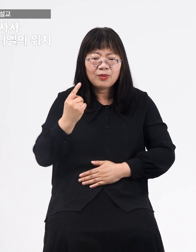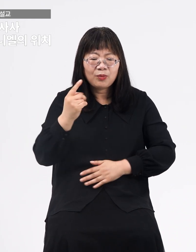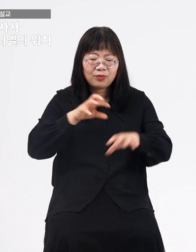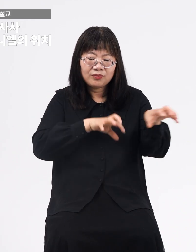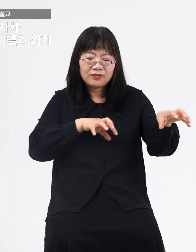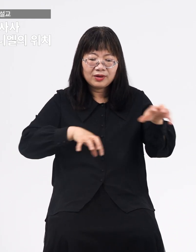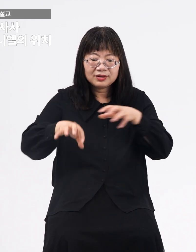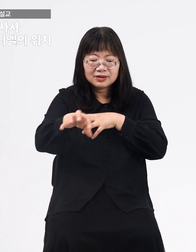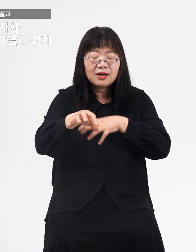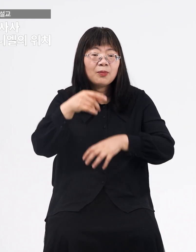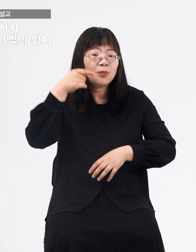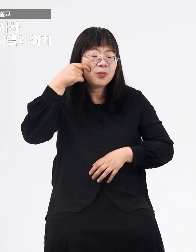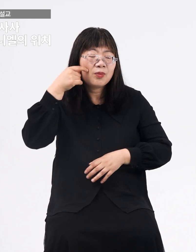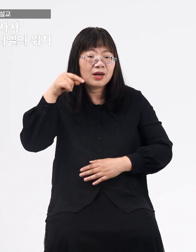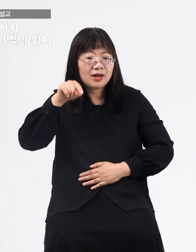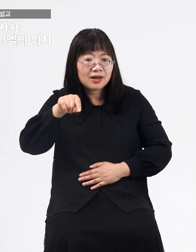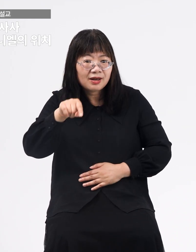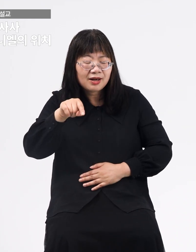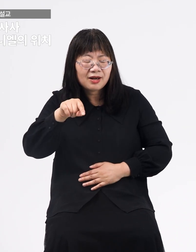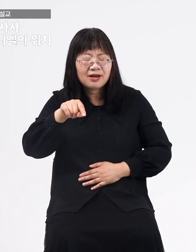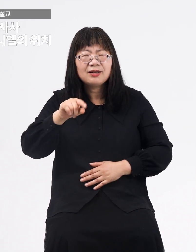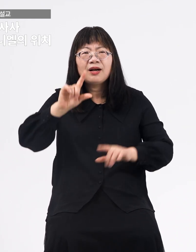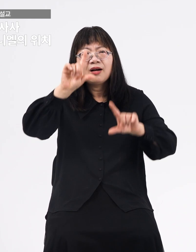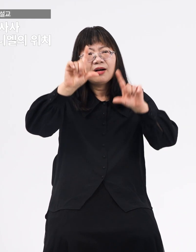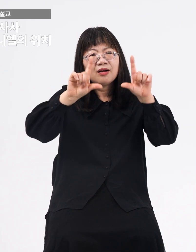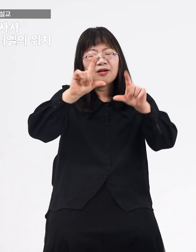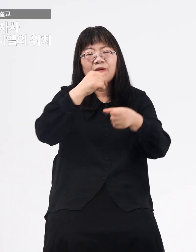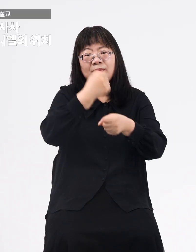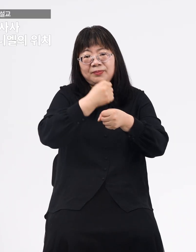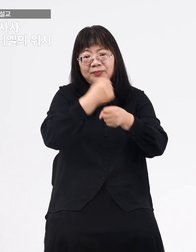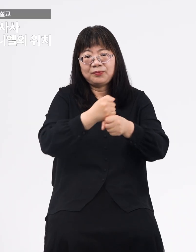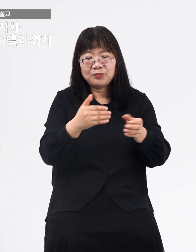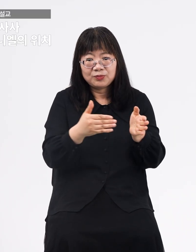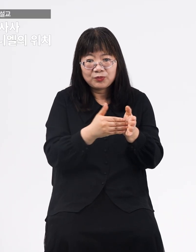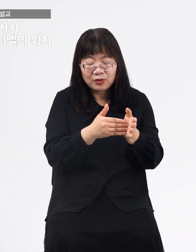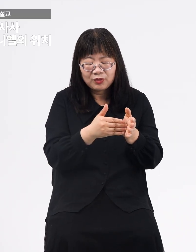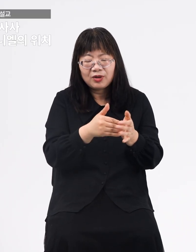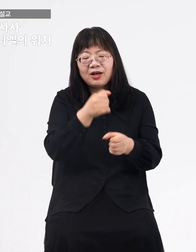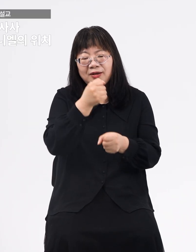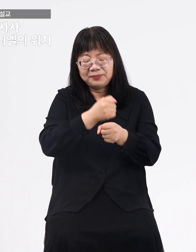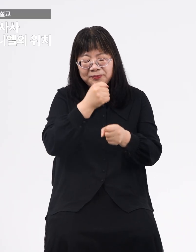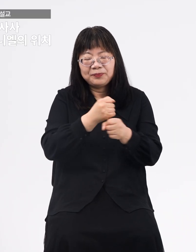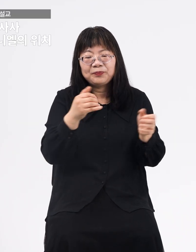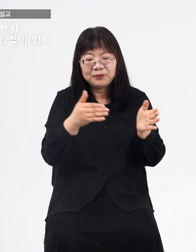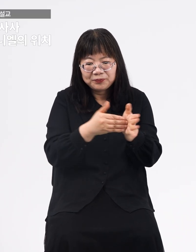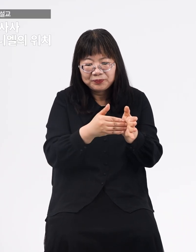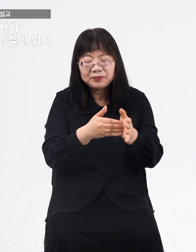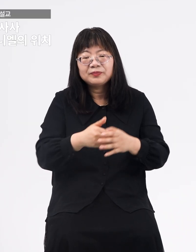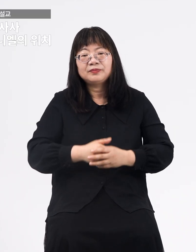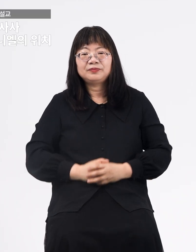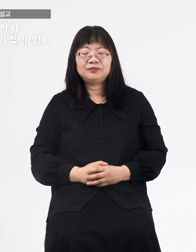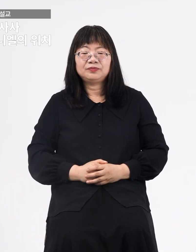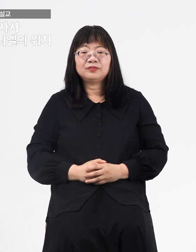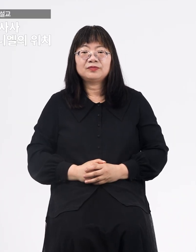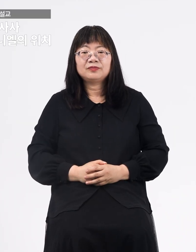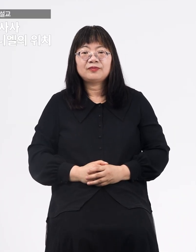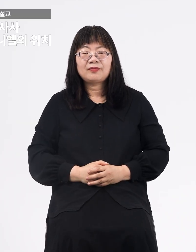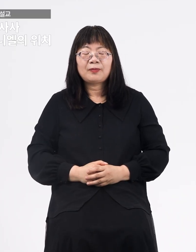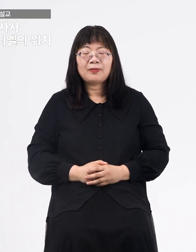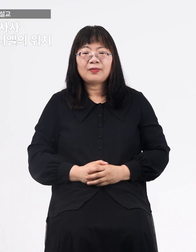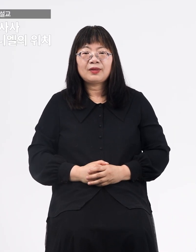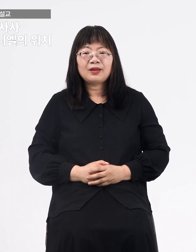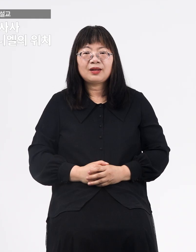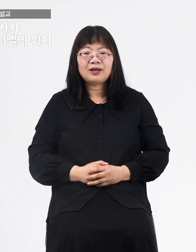수 없는 그것을 형상으로 설계하시고 빚어 놓으셨단 말이에요. 그러니까